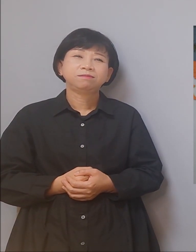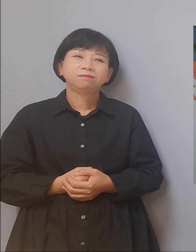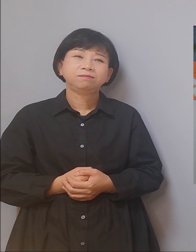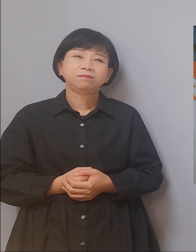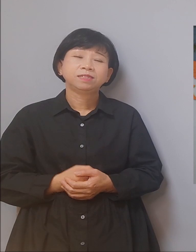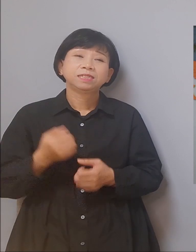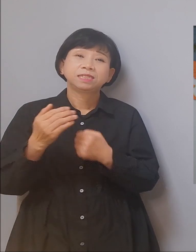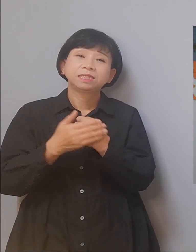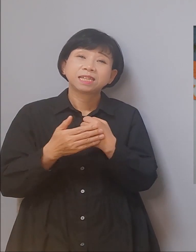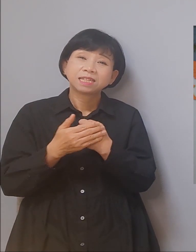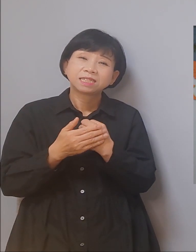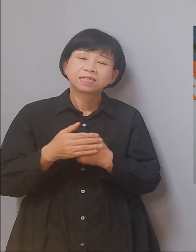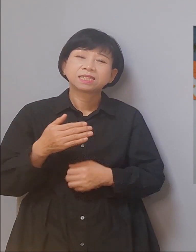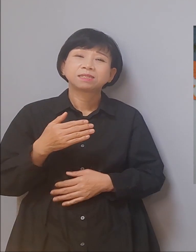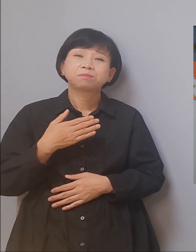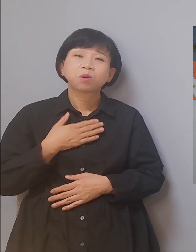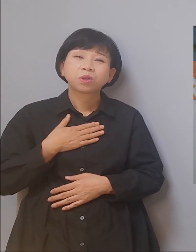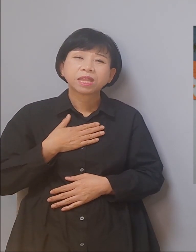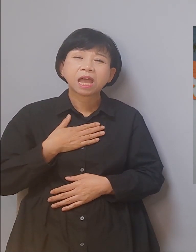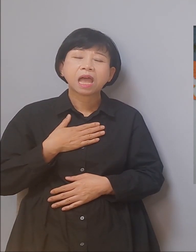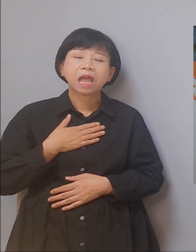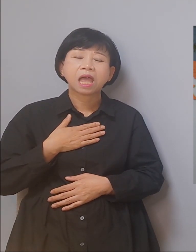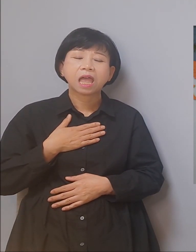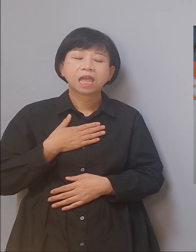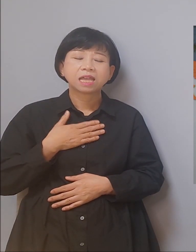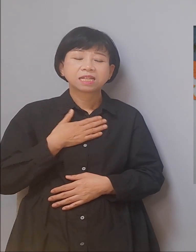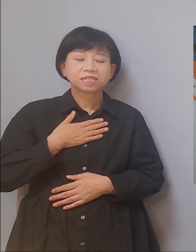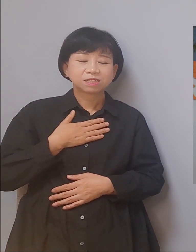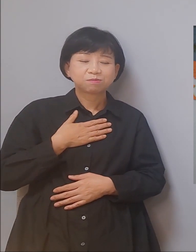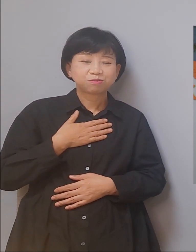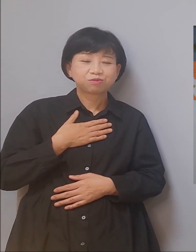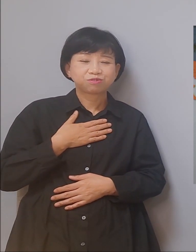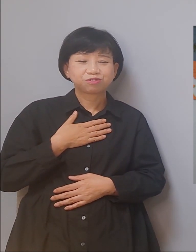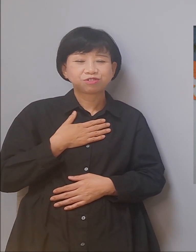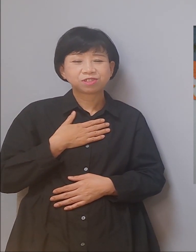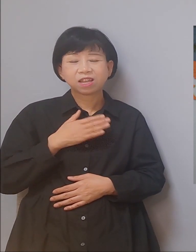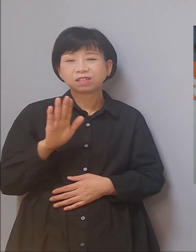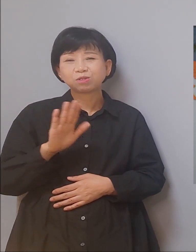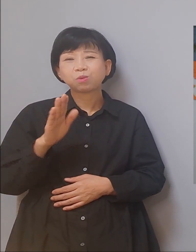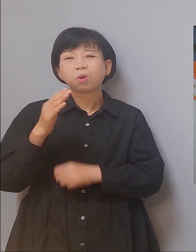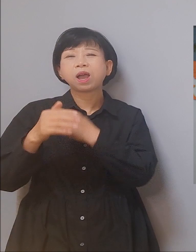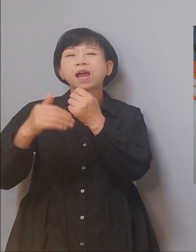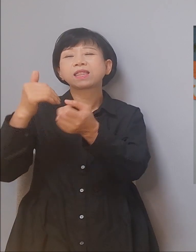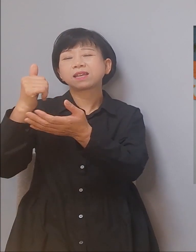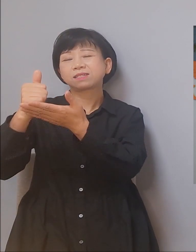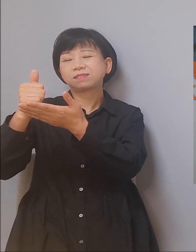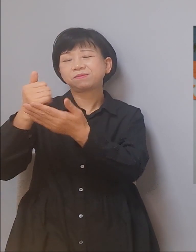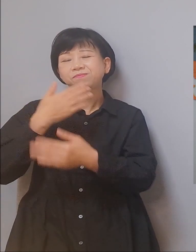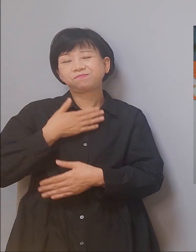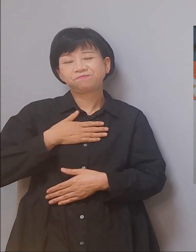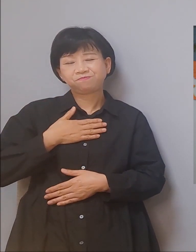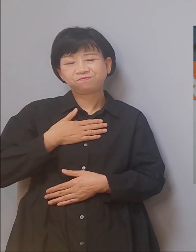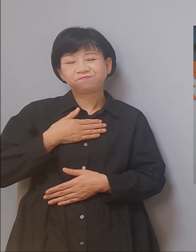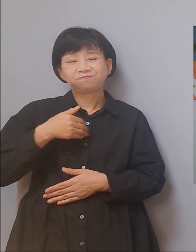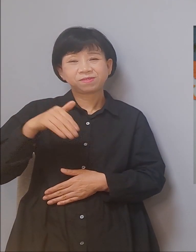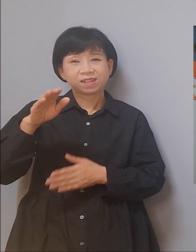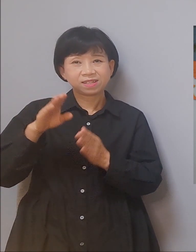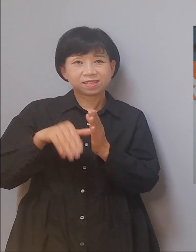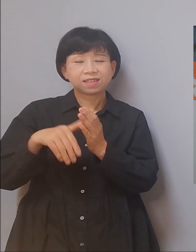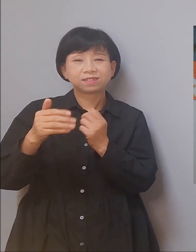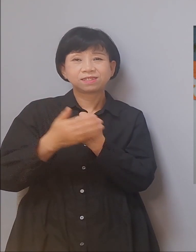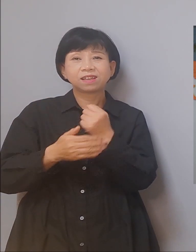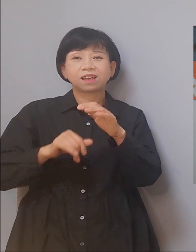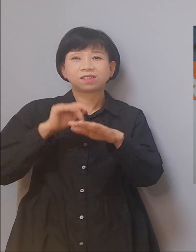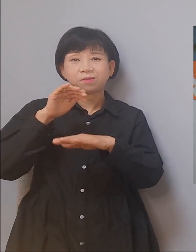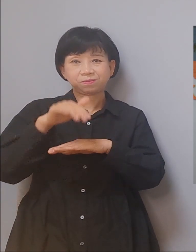그런데 은혜는 나를 알아가는 것이 아니라, 내 기분을 낮게 하는 것이 아니라 하나님을 알아감에 있을 때 은혜가 넘친다고